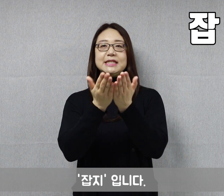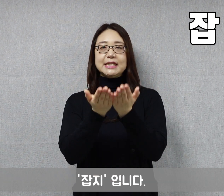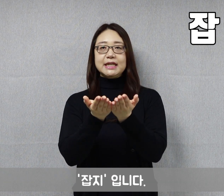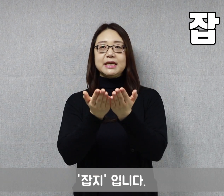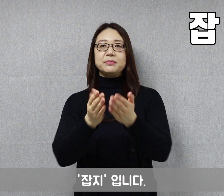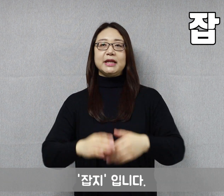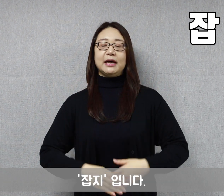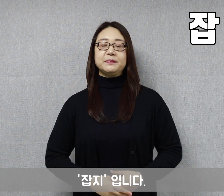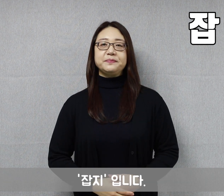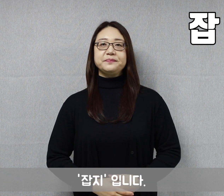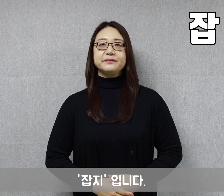잡지입니다.